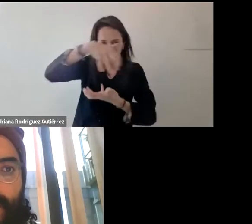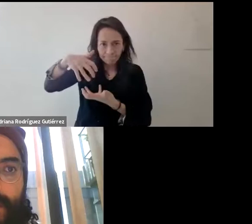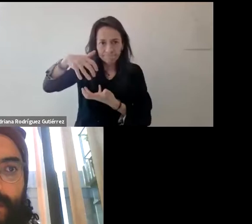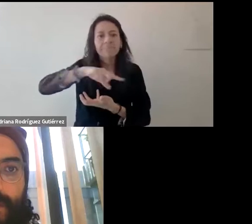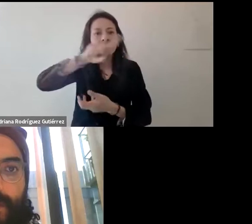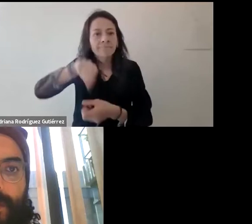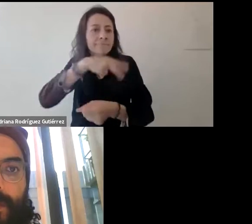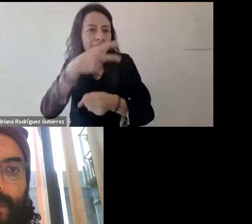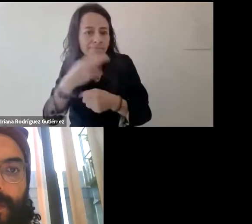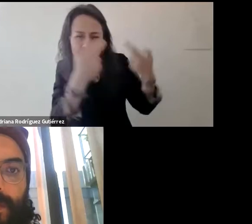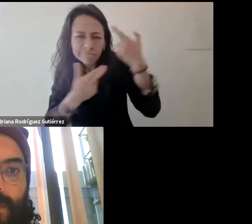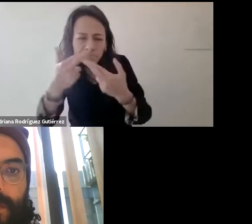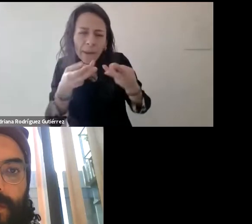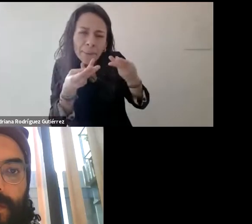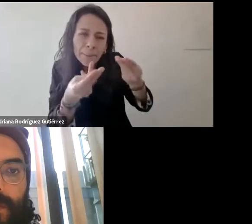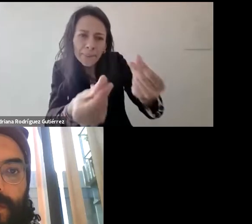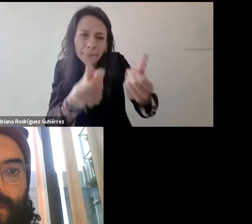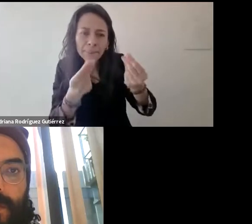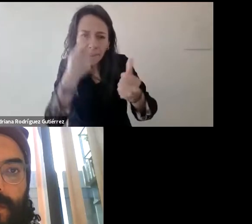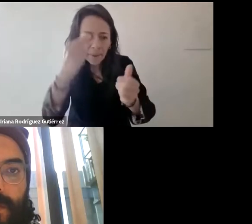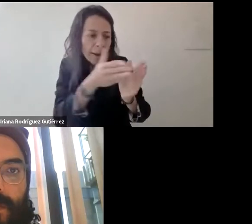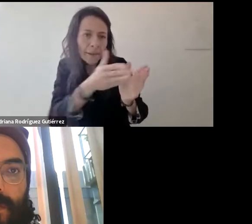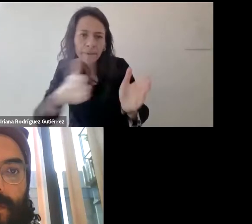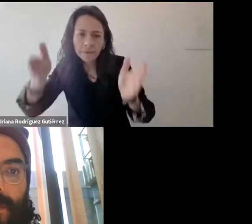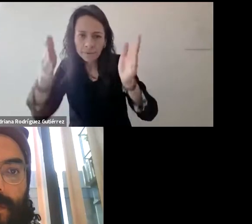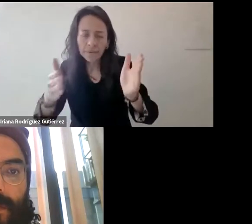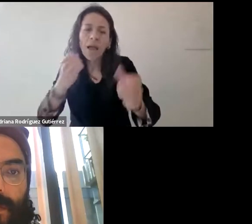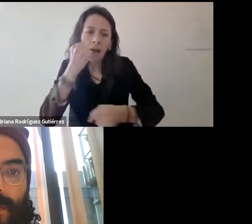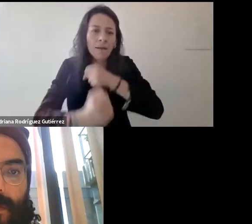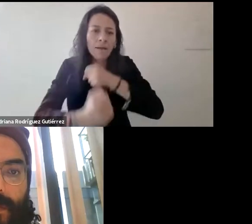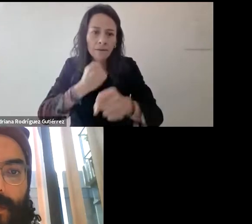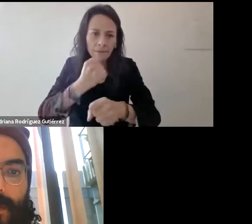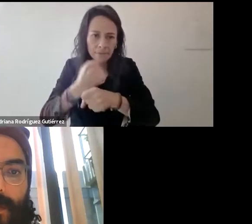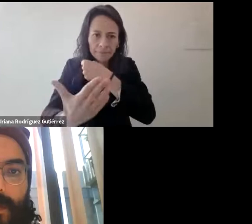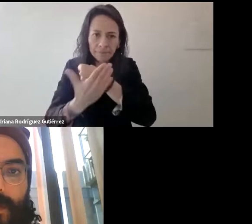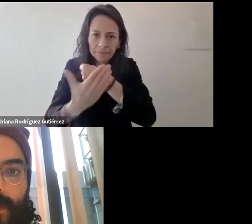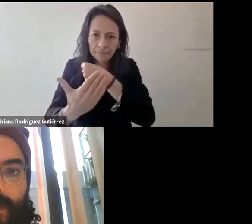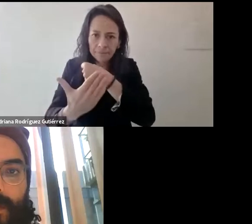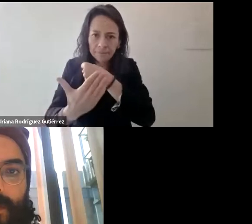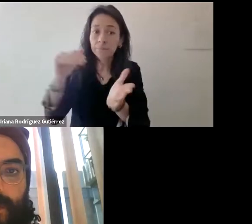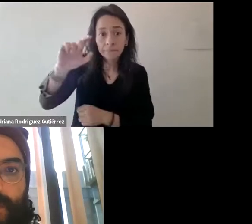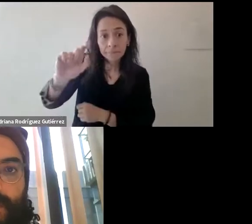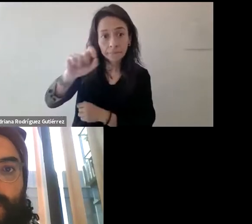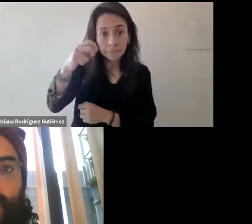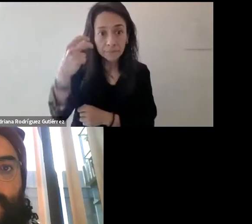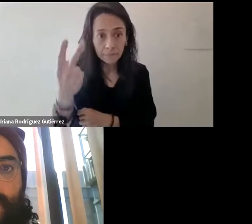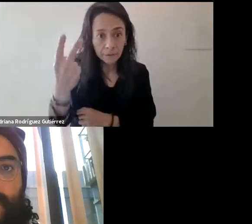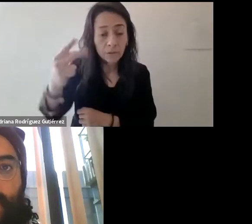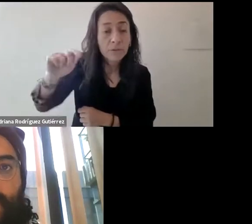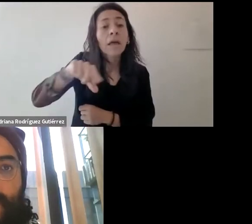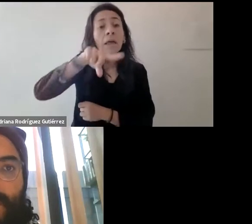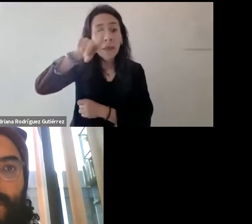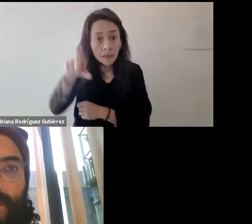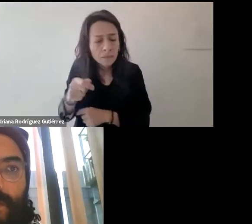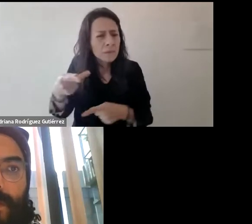para el ejercicio del fiscal del 2022 y luego cómo esto se va a distribuir lo que es